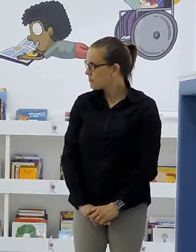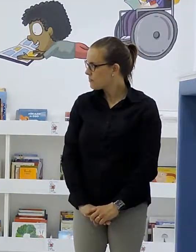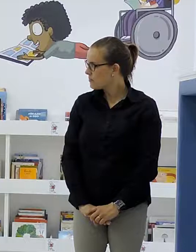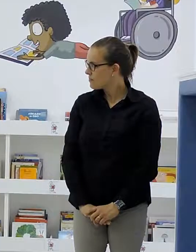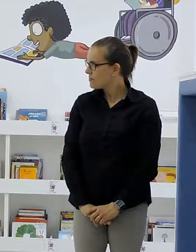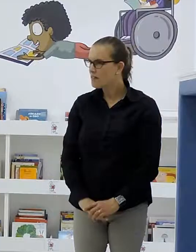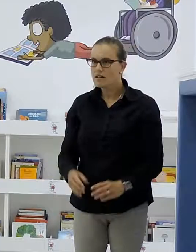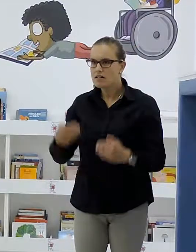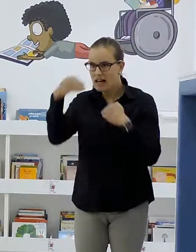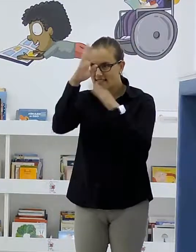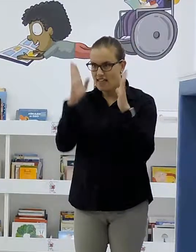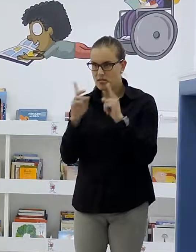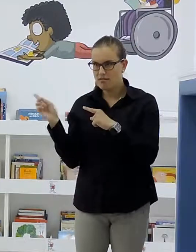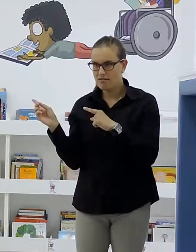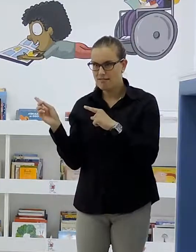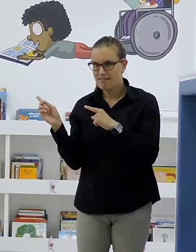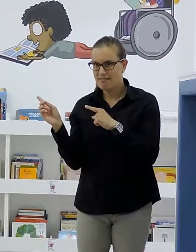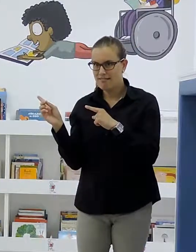Pues que estéis atentos, ¿no?